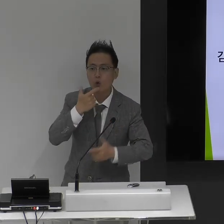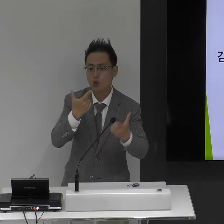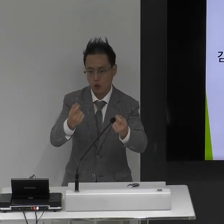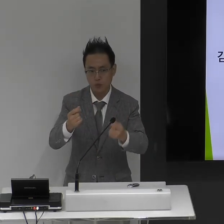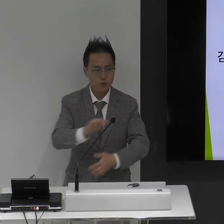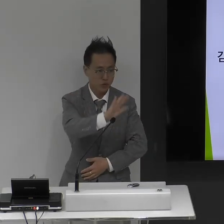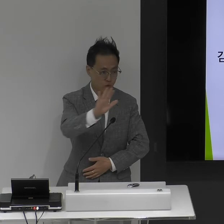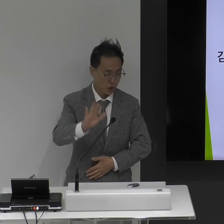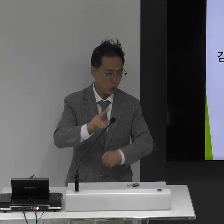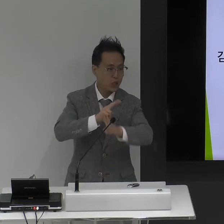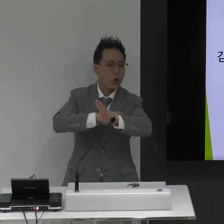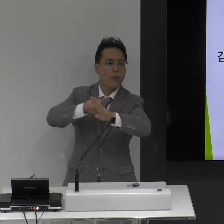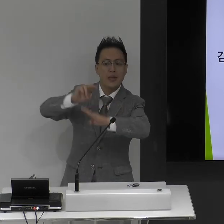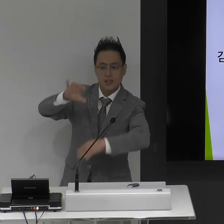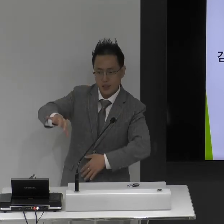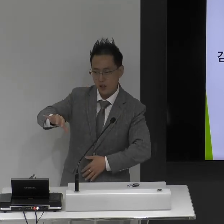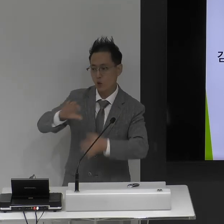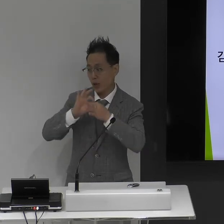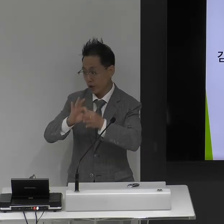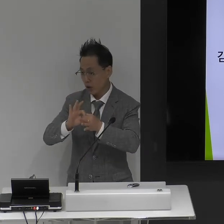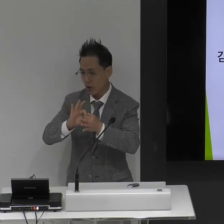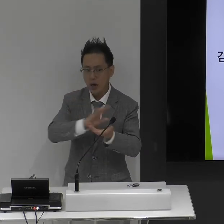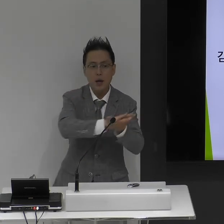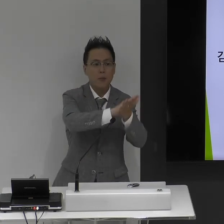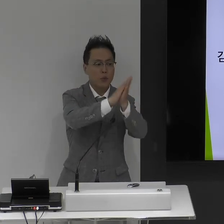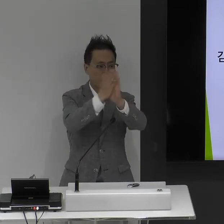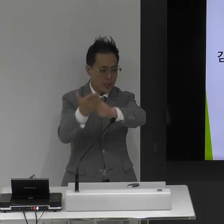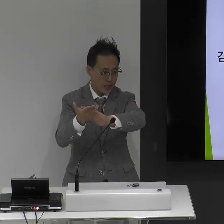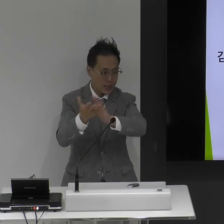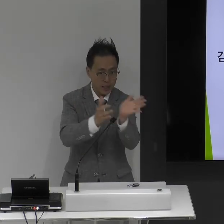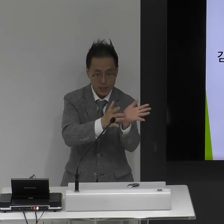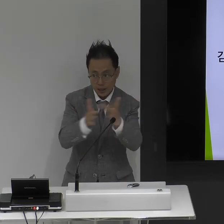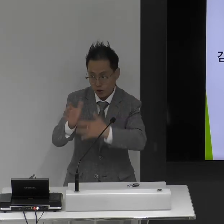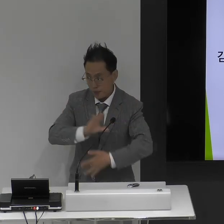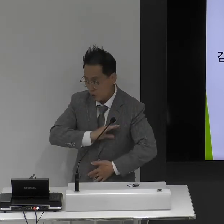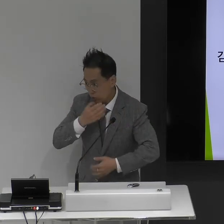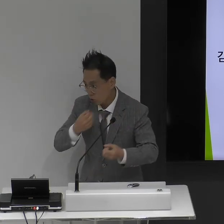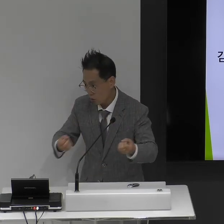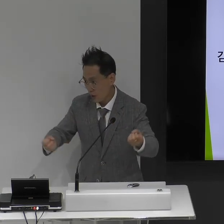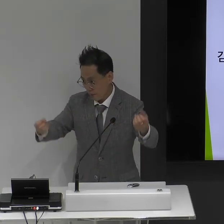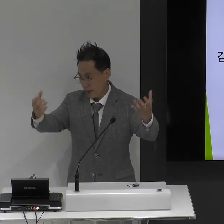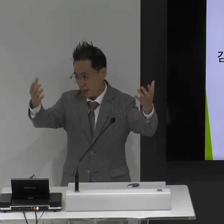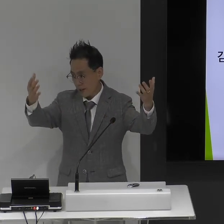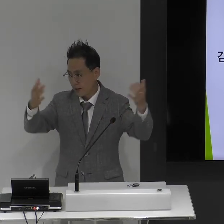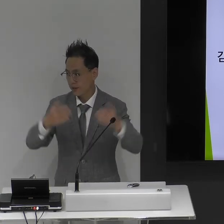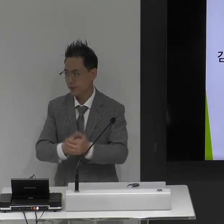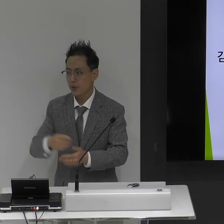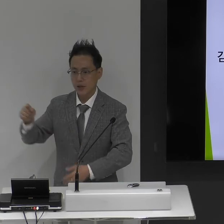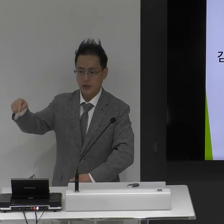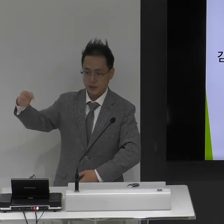야곱처럼 우리도 이곳 베델 센터를 통해서 변화되길 예수님 이름으로 축복합니다.